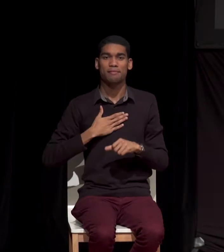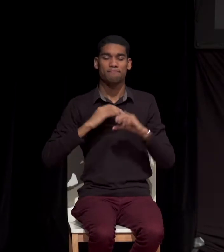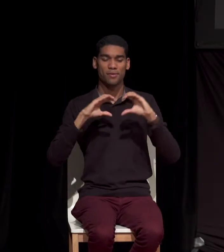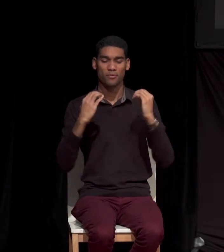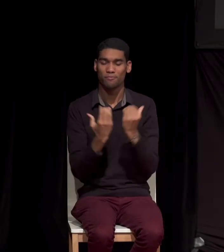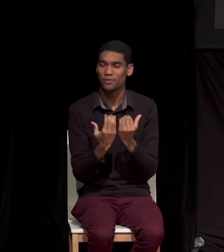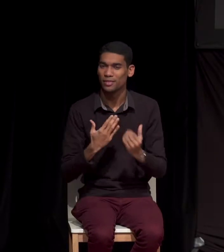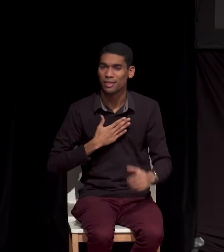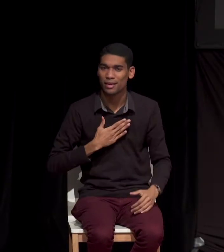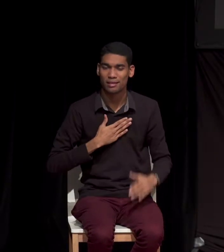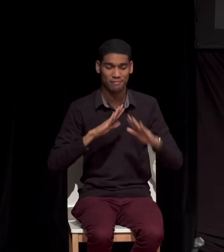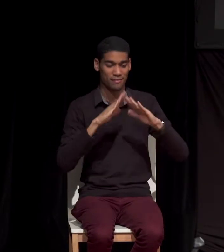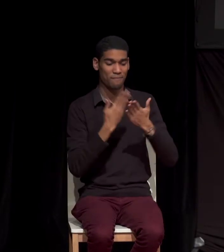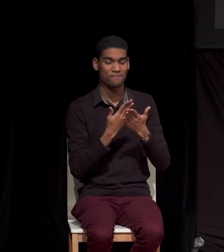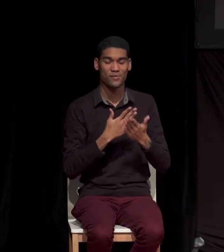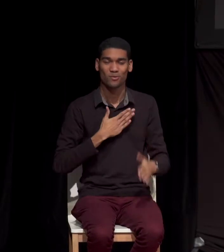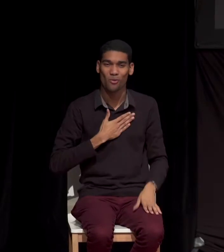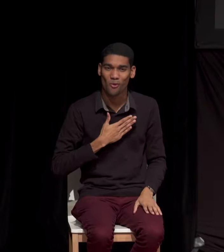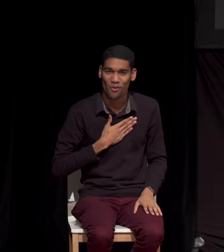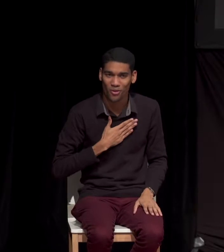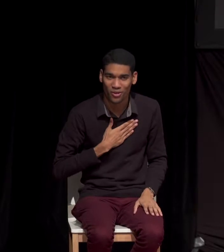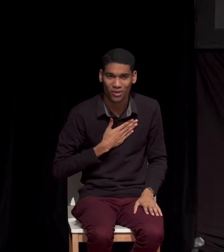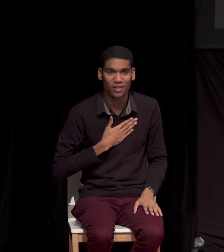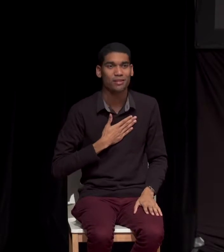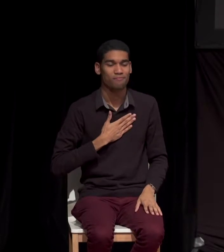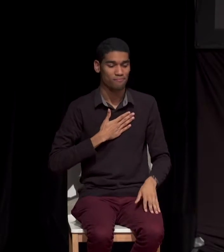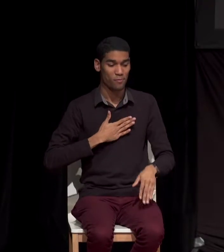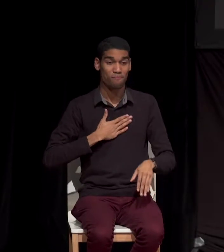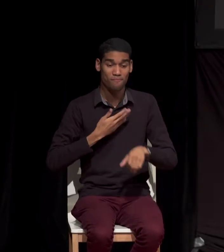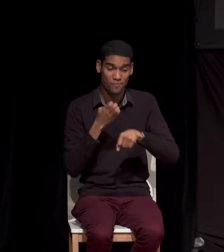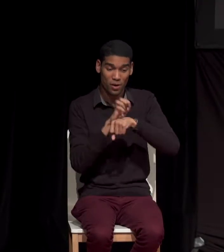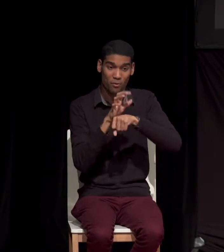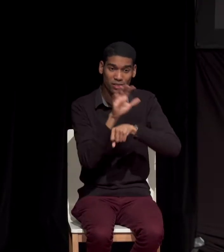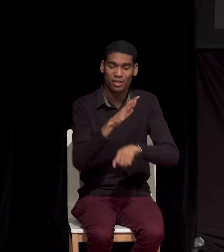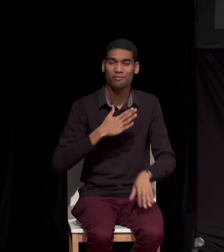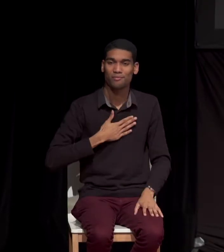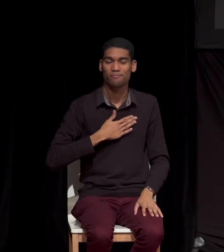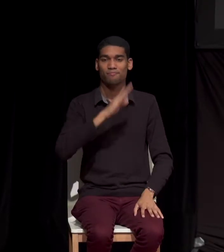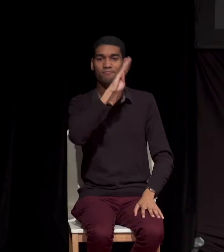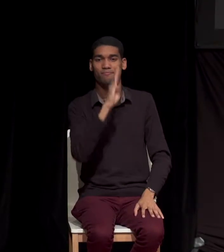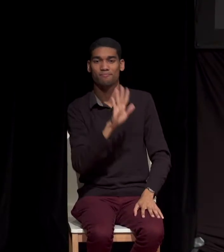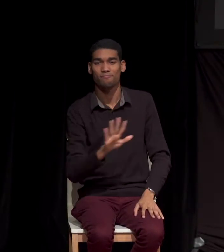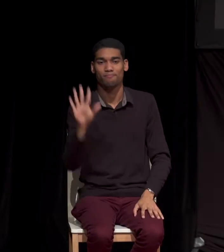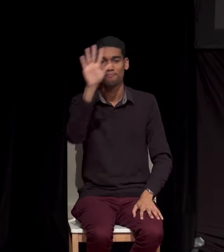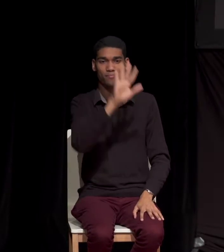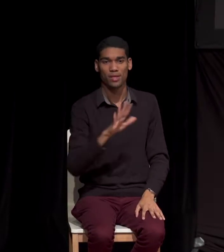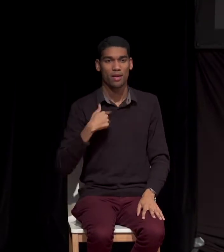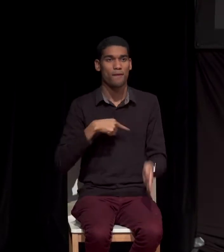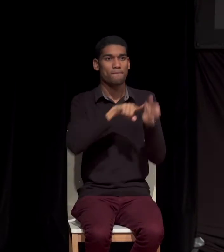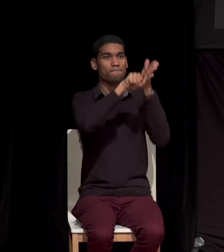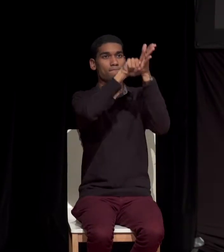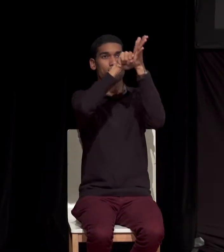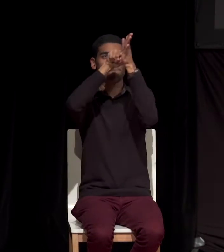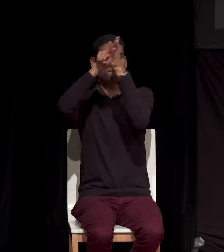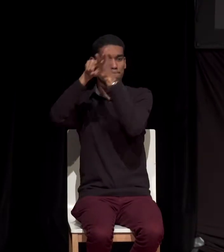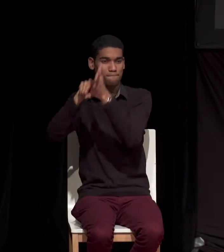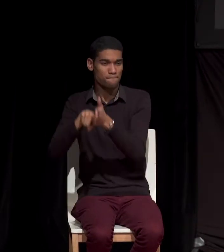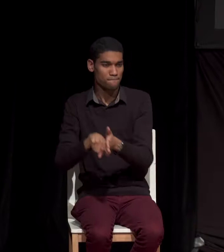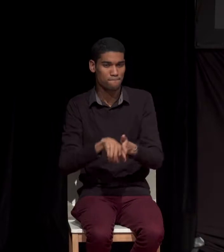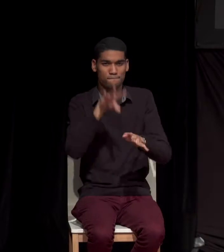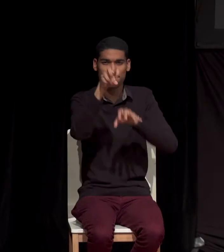comunidade, na minha rede municipal, no meu estado, no meu país. A partir do momento que eu mapeio isso como